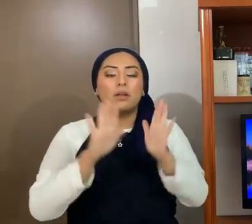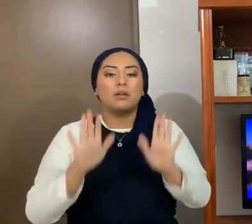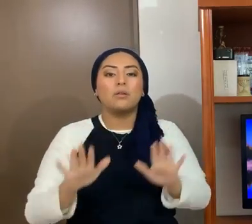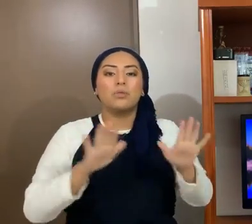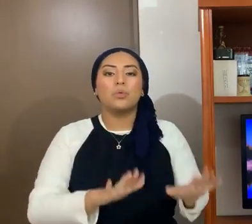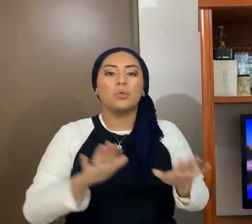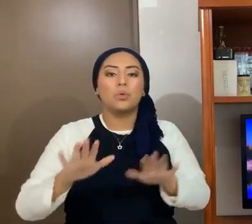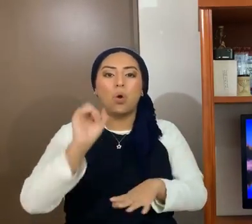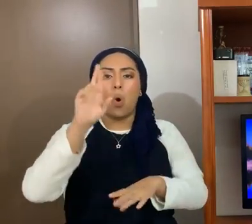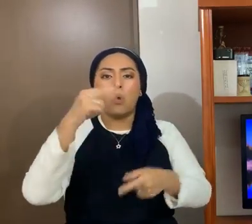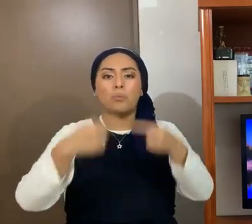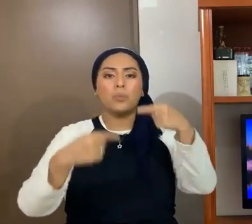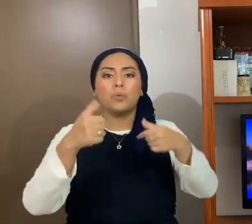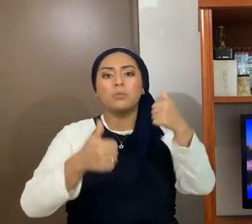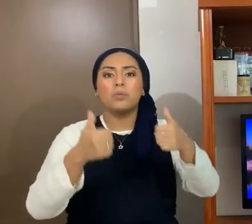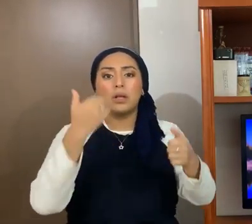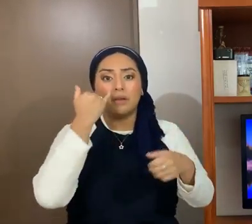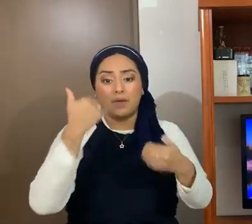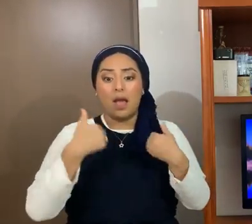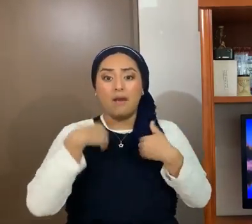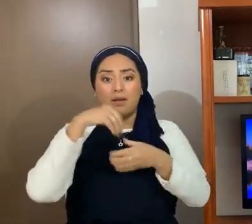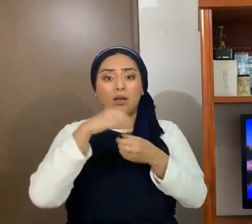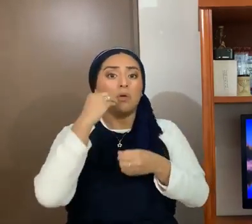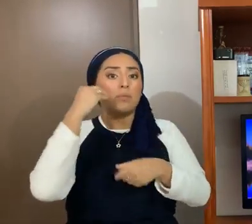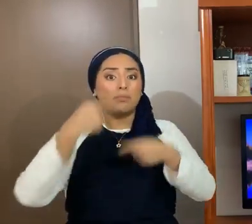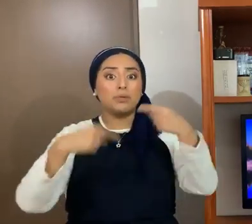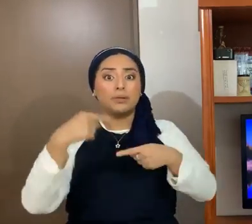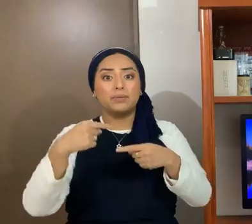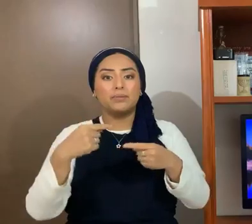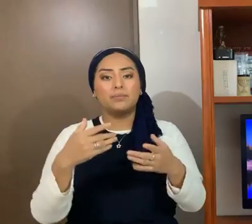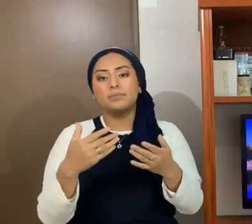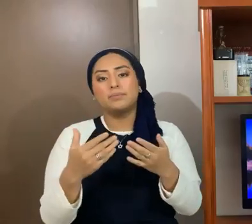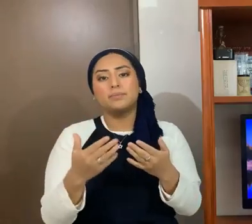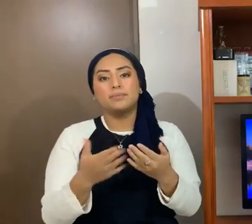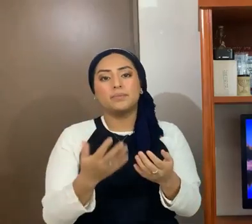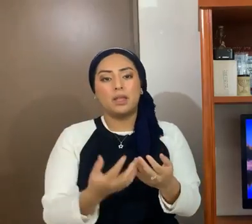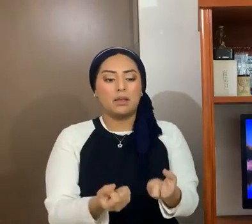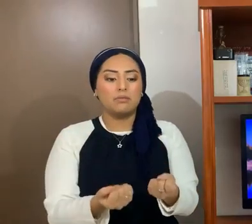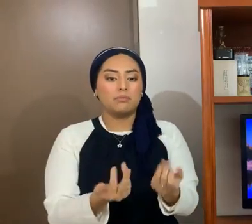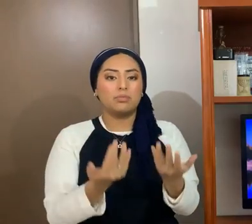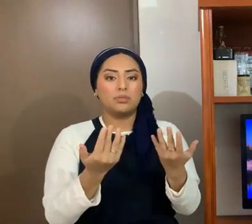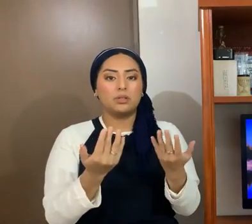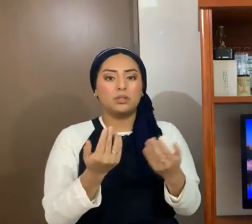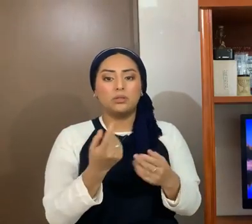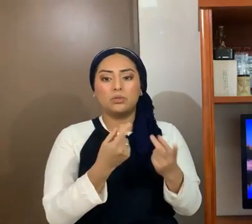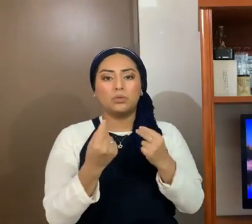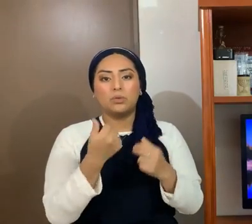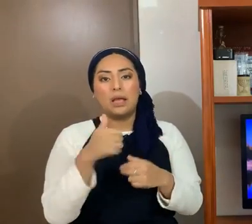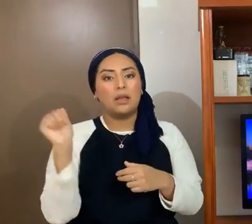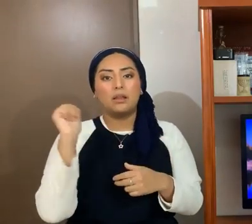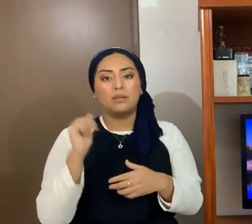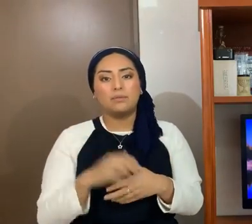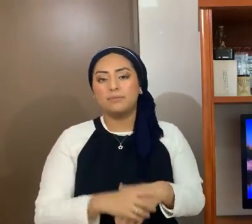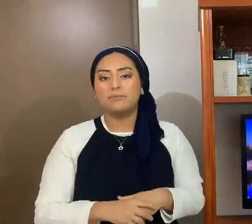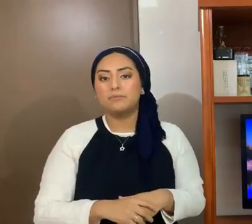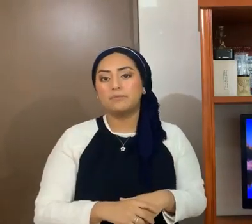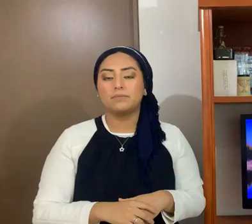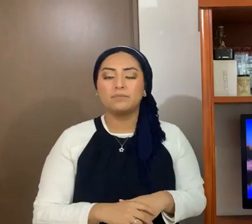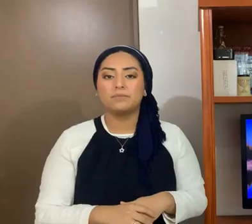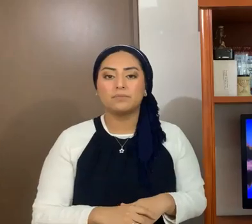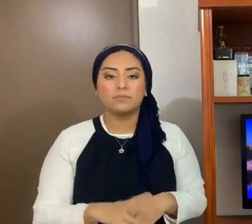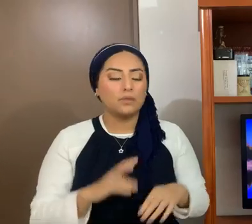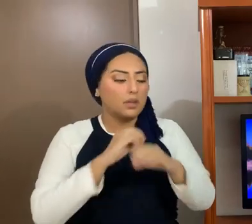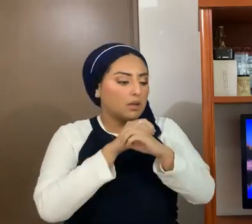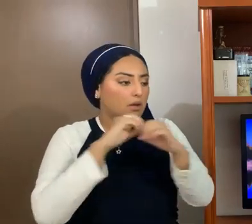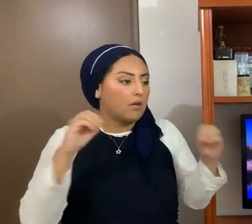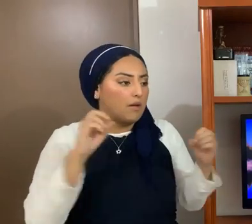shalom, o hay fuego de contienda? Si hay fuego de contienda, es mejor que prendan la estufa y que hagan lo que sea. No, ¿verdad? No, mejor ni